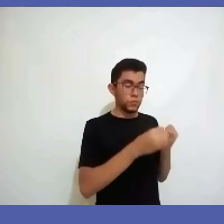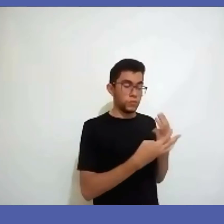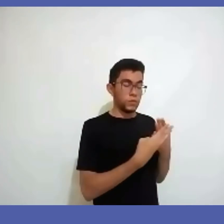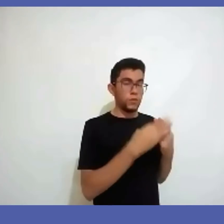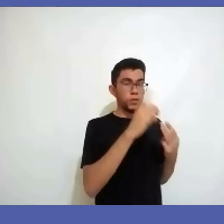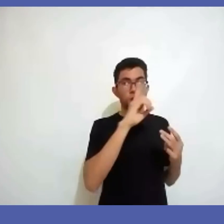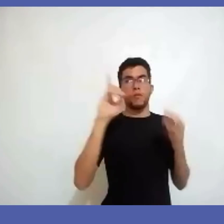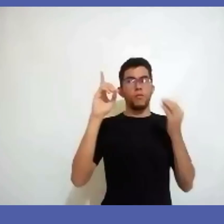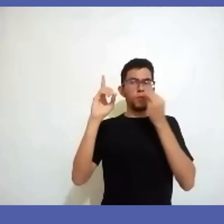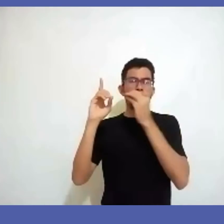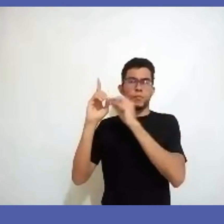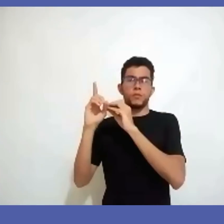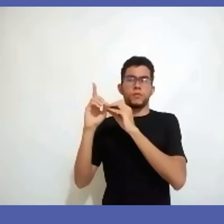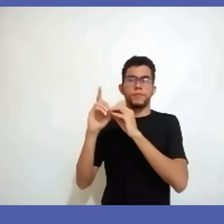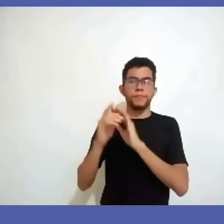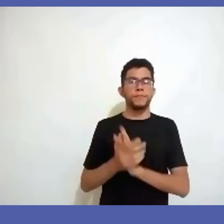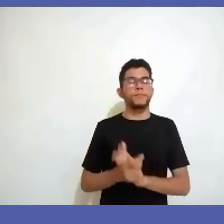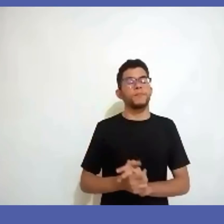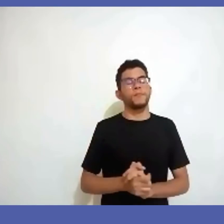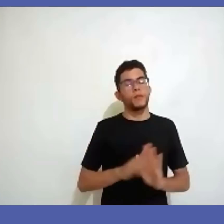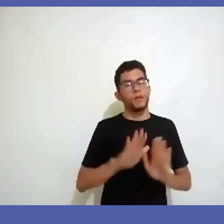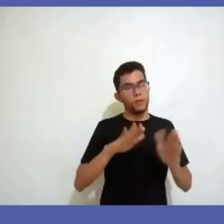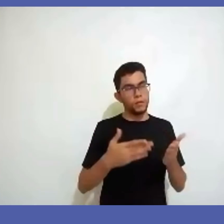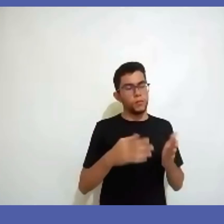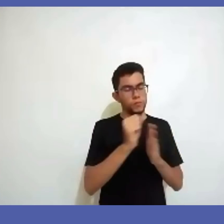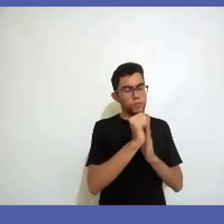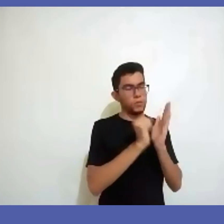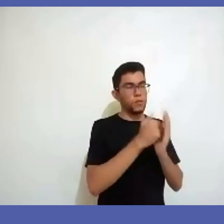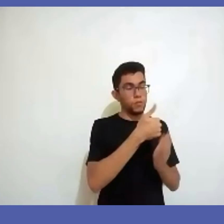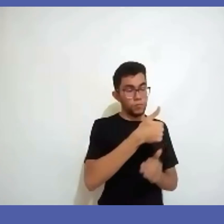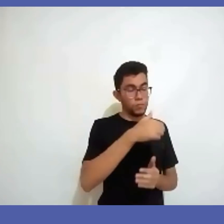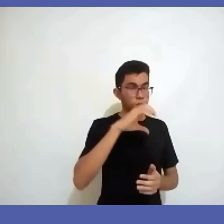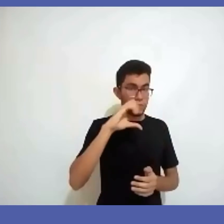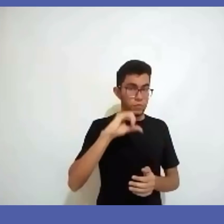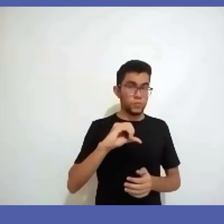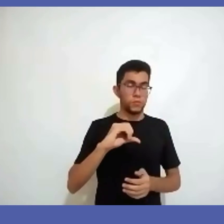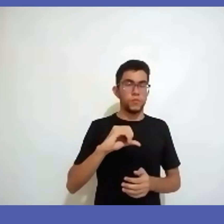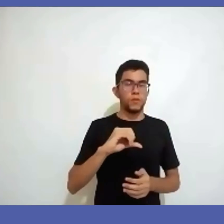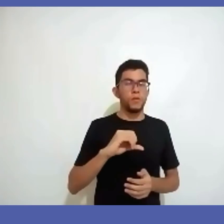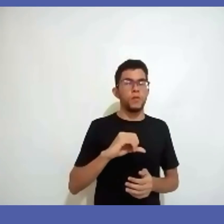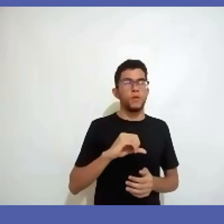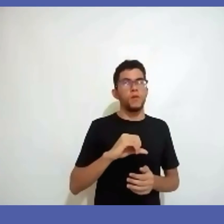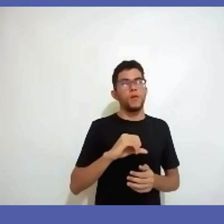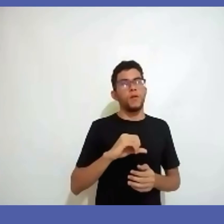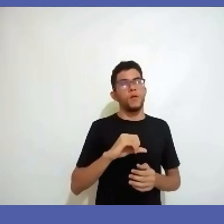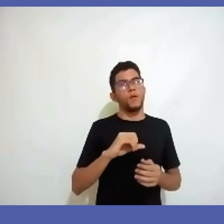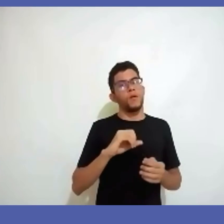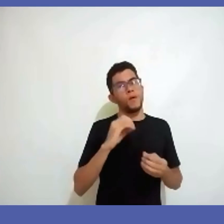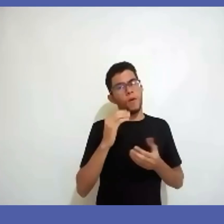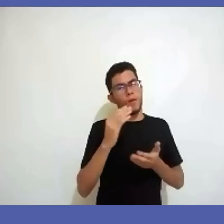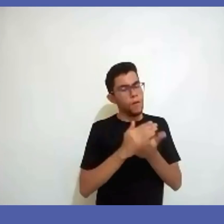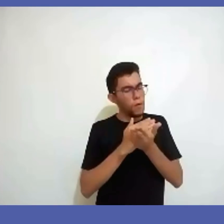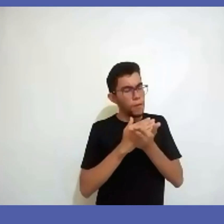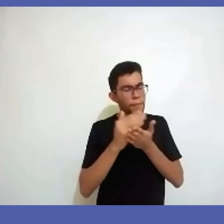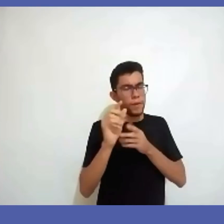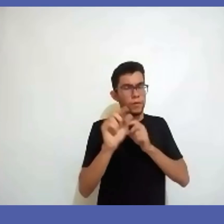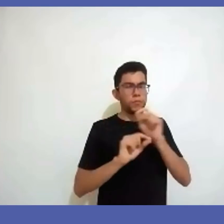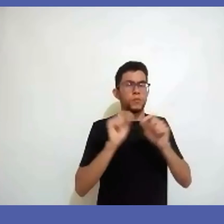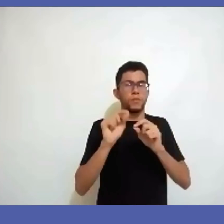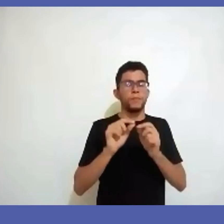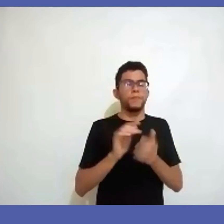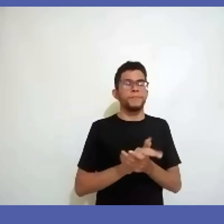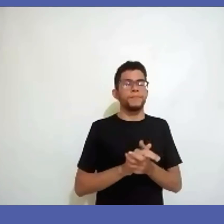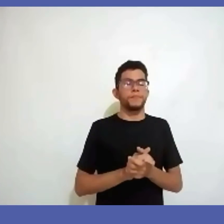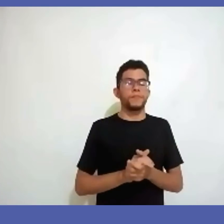então no século XIX um movimento entre eles chamado movimento sionista.